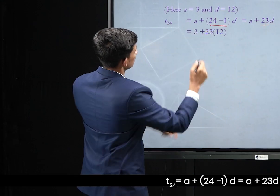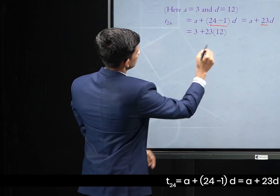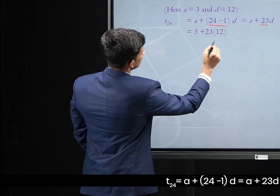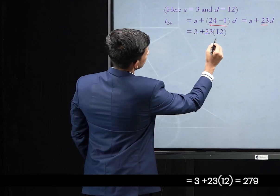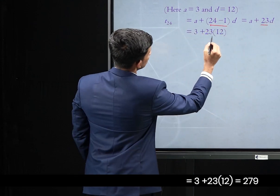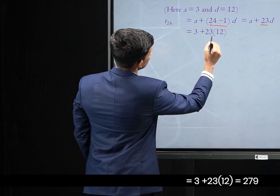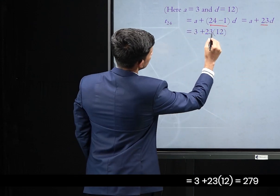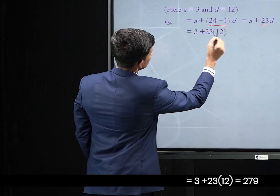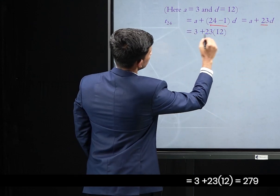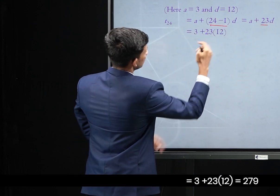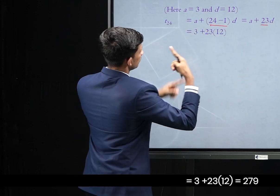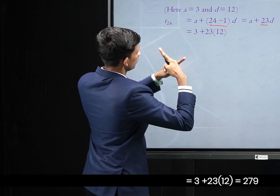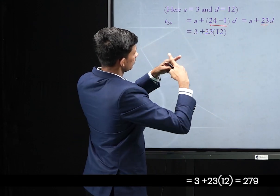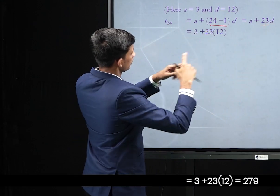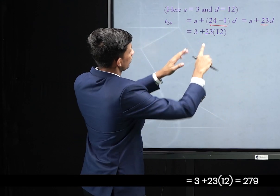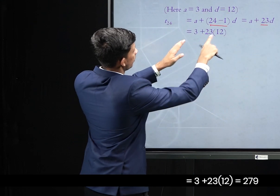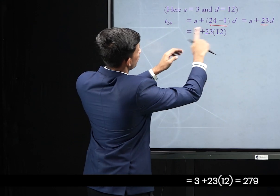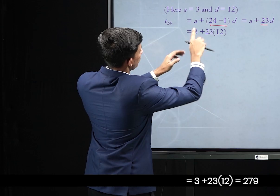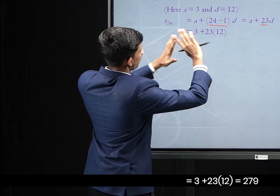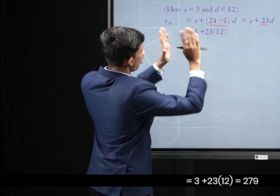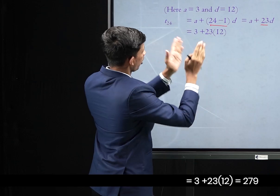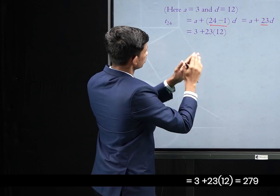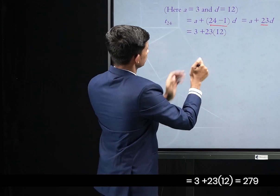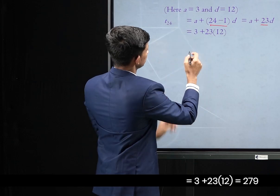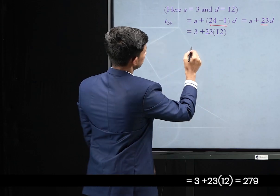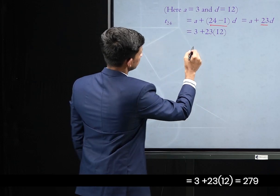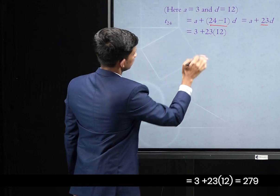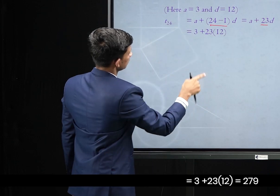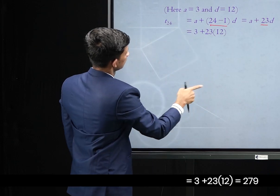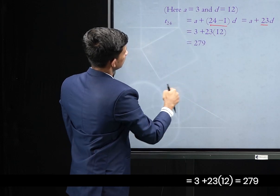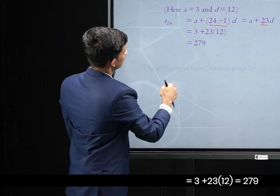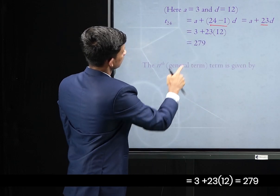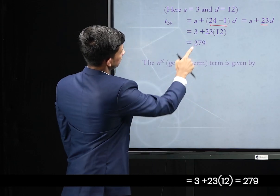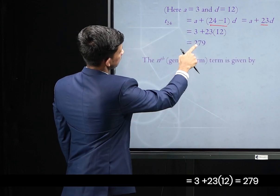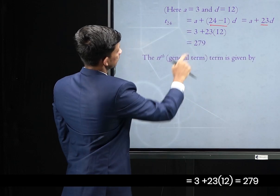டி ஈடு 3 கூட்டல் 23 அடைப்புக்குறிக்குள் 12 ஈடு